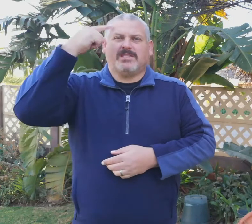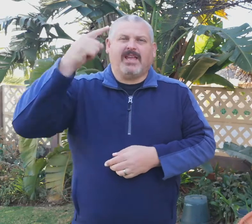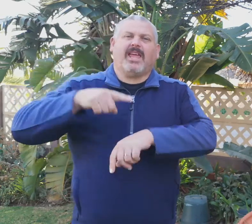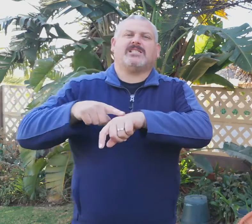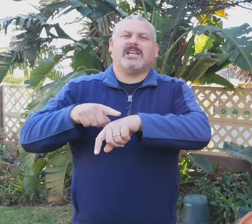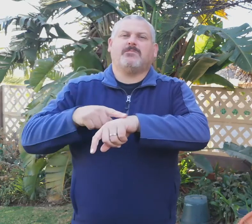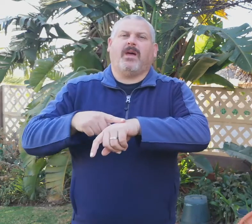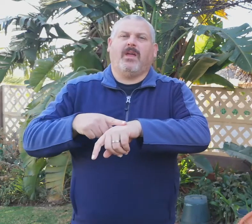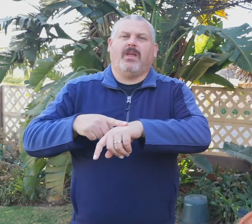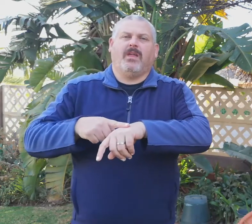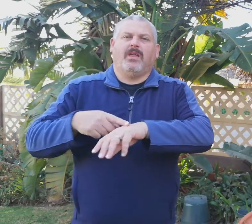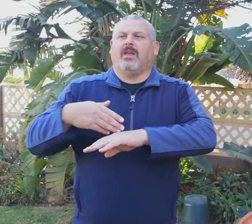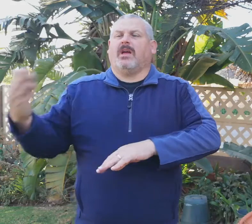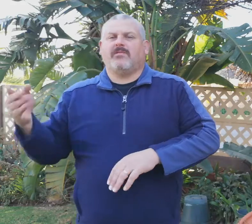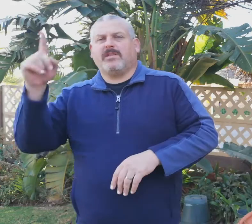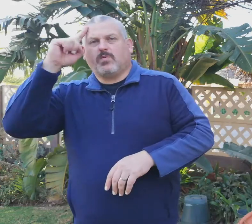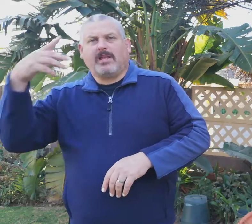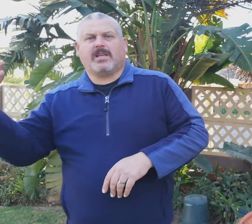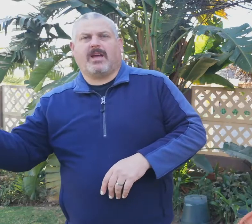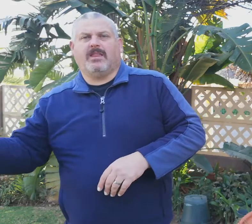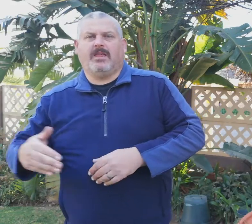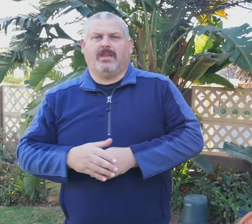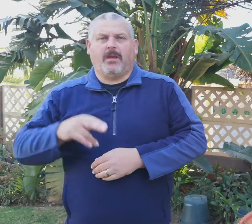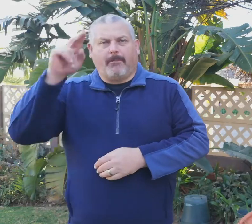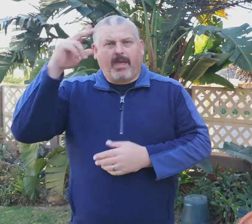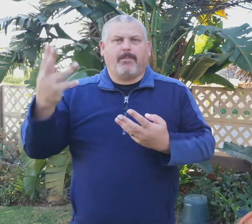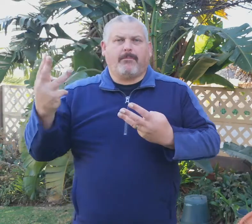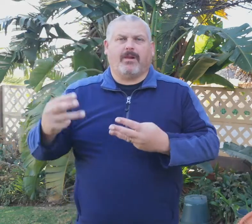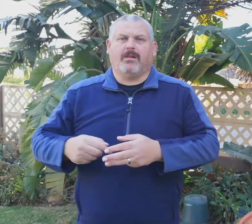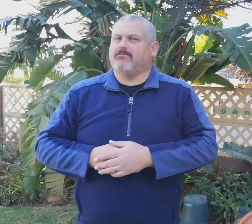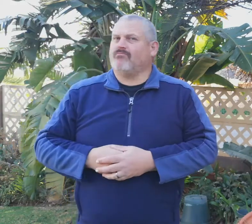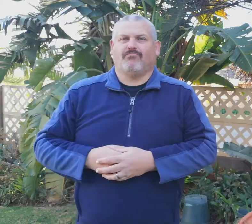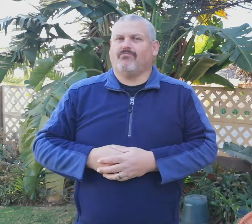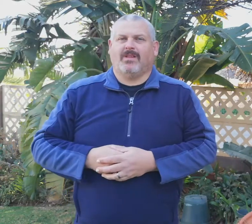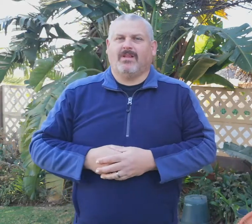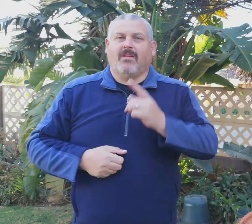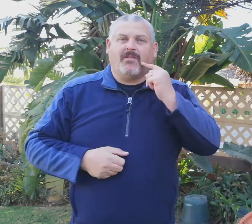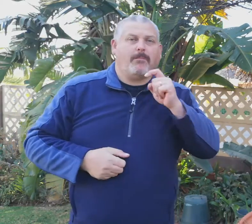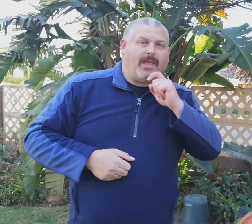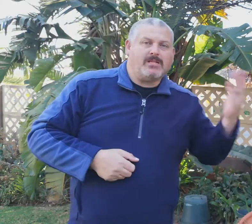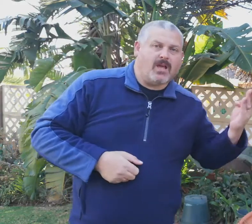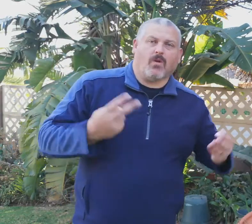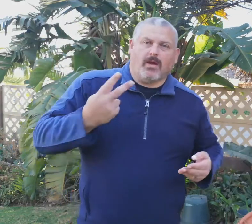Ons denk racisme is van zwarte kant, black people, dat mense,